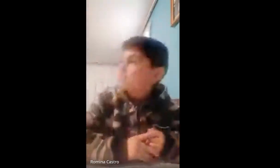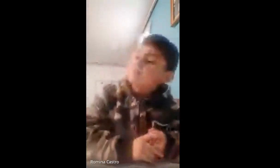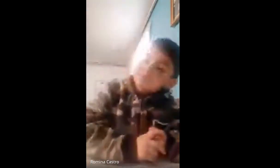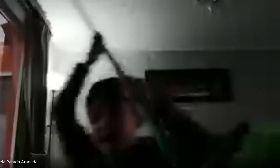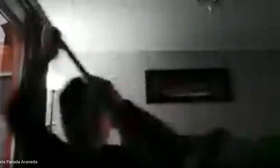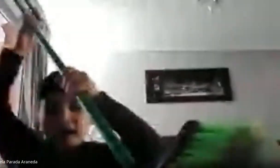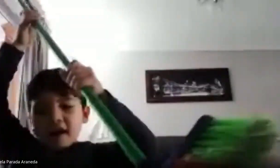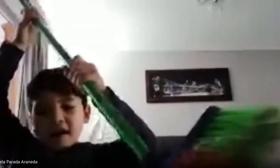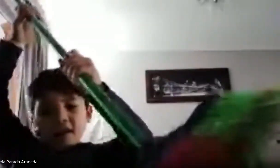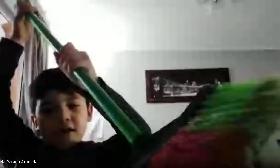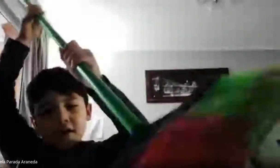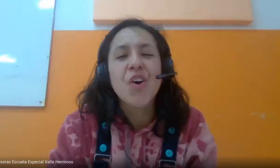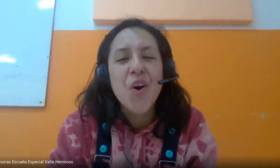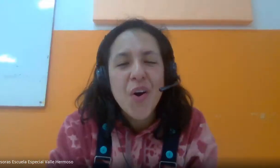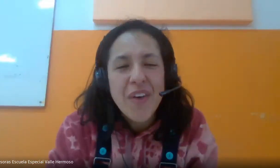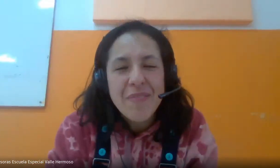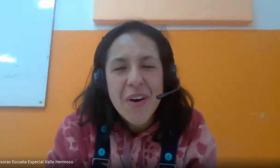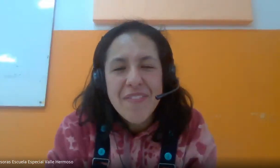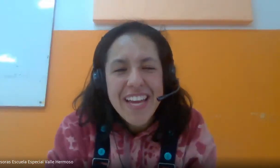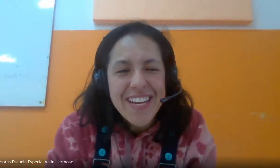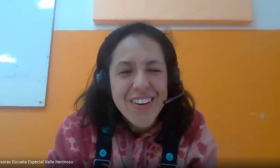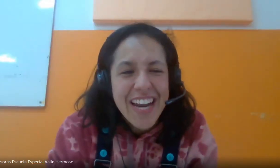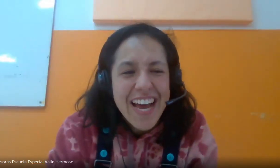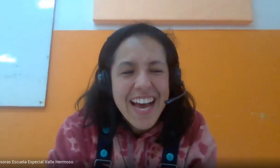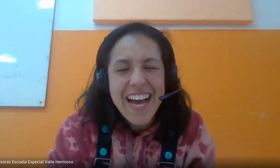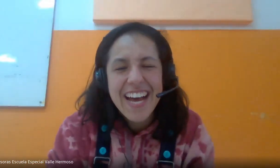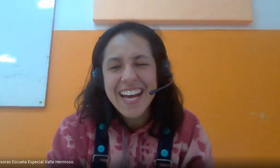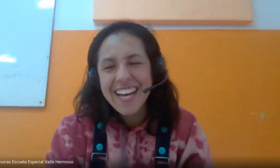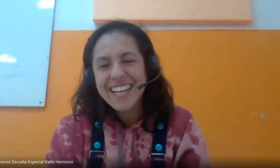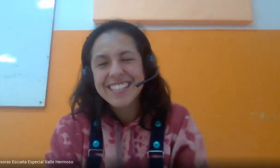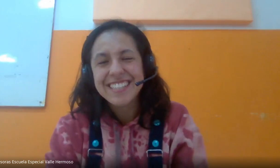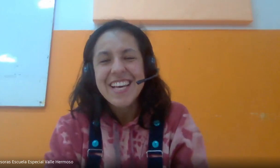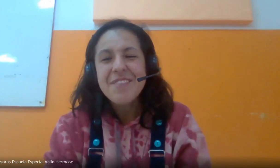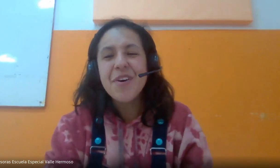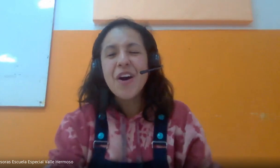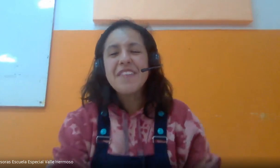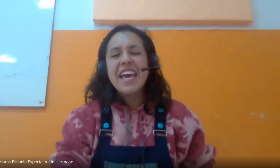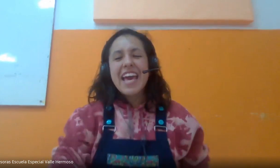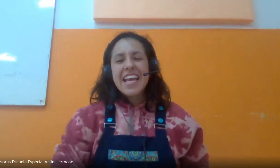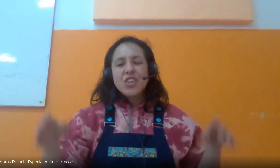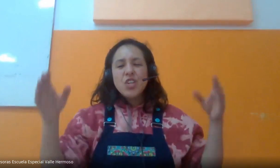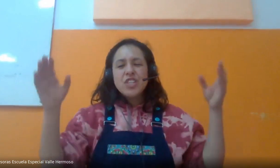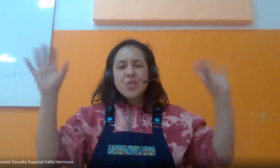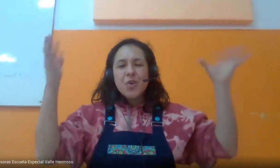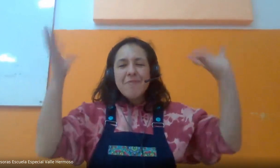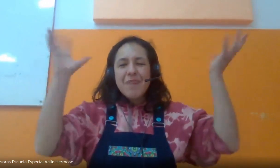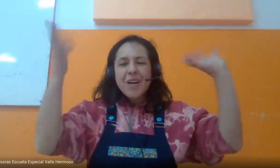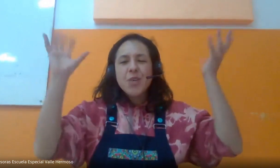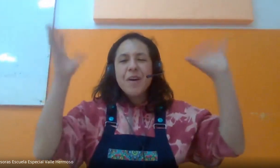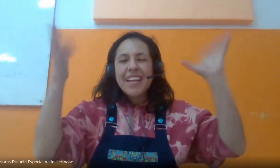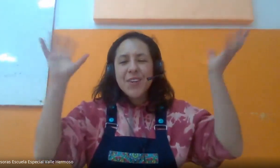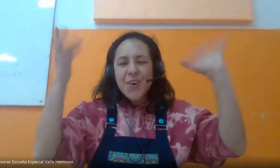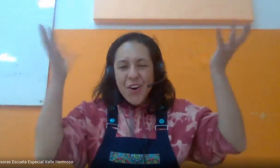Escoba. Escoba, muy bien, Nicolás. Muy bien, entonces, un aplauso para